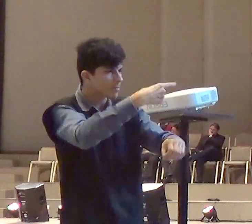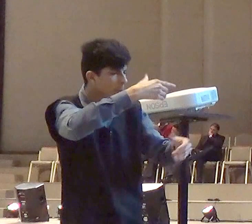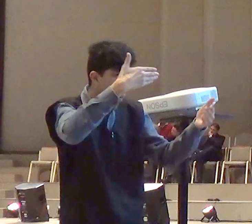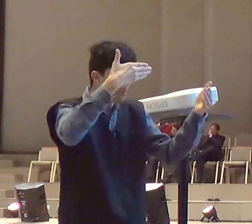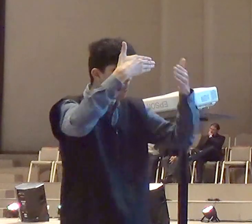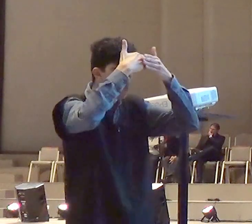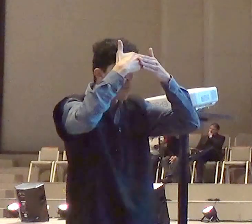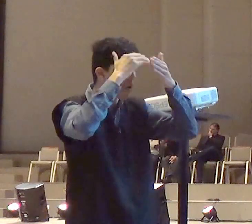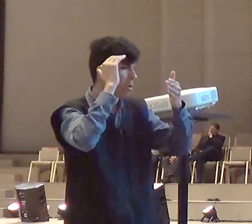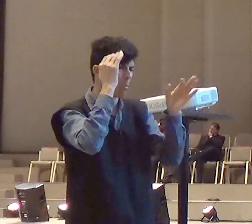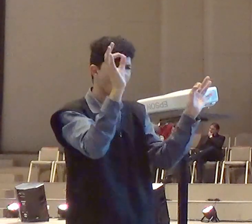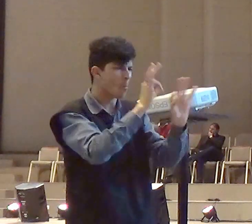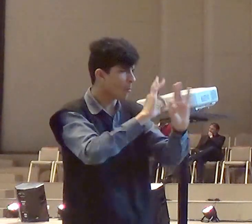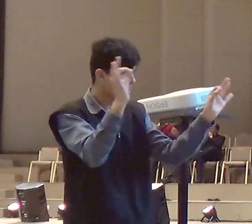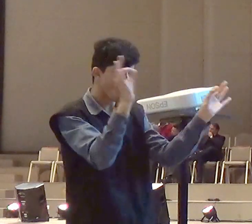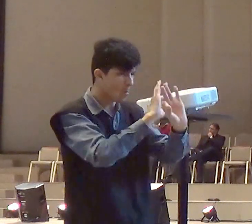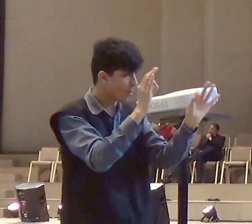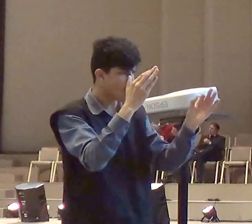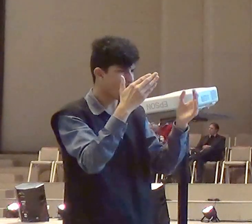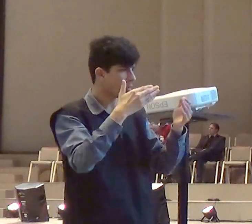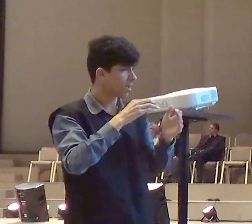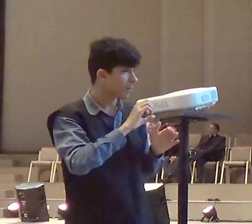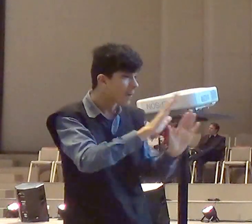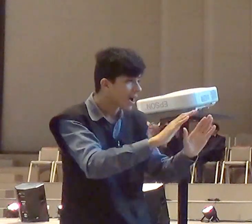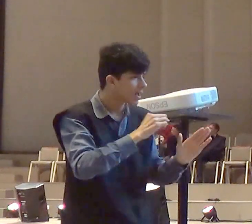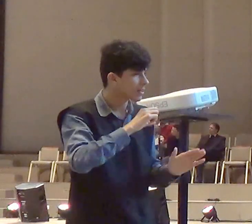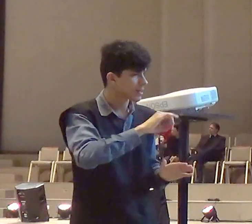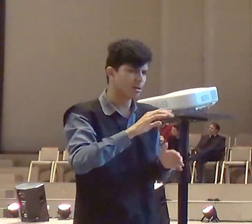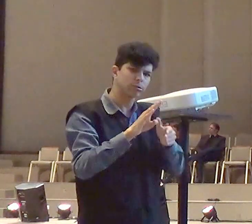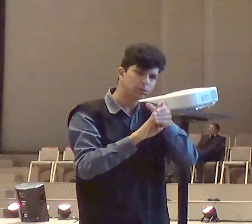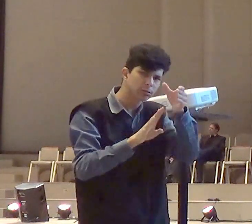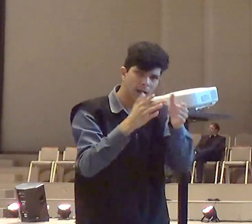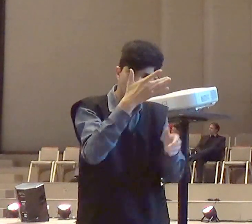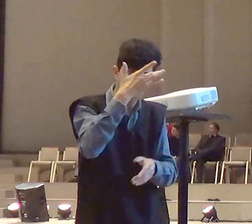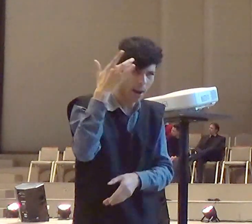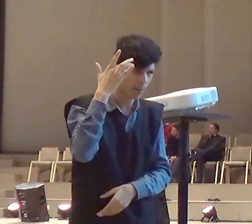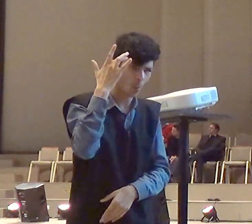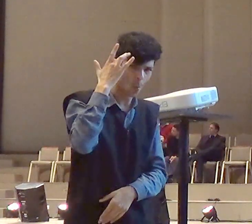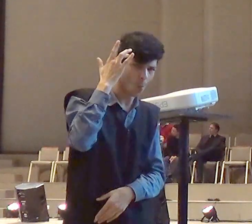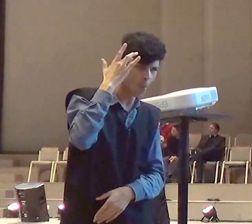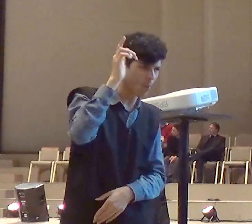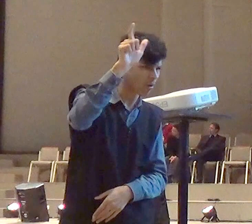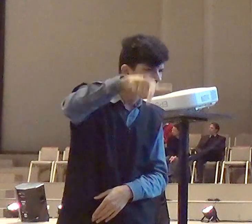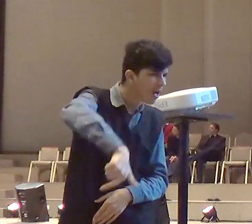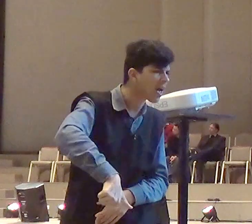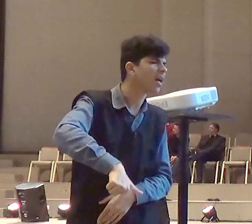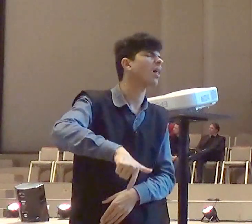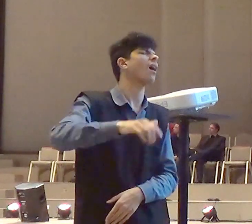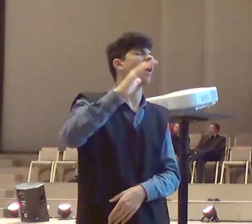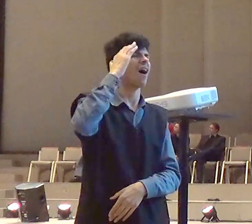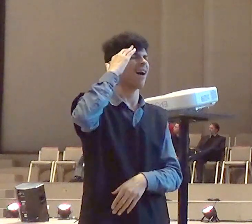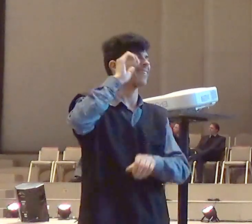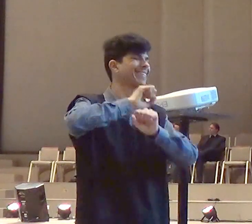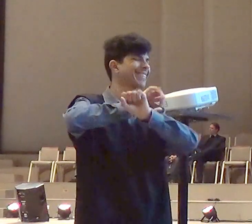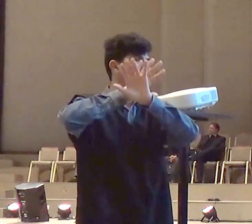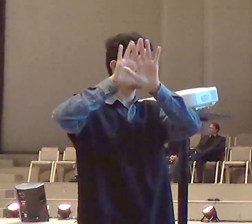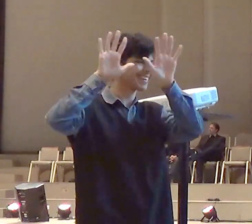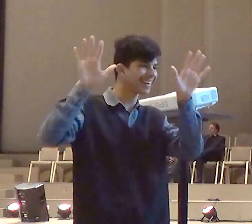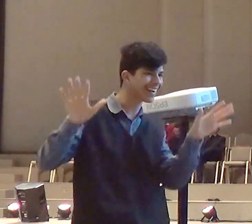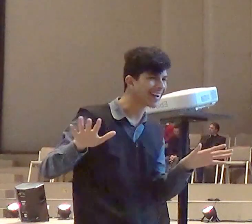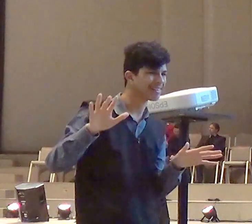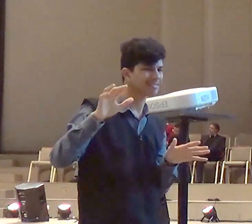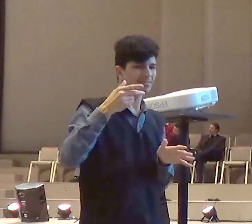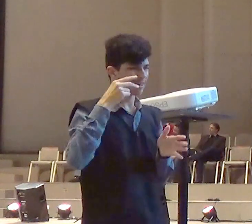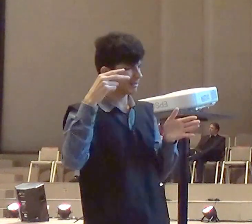se levarem o livro para alguém que sabe ler e pedir em que leia a mensagem a pessoa dirá não posso